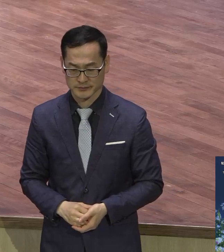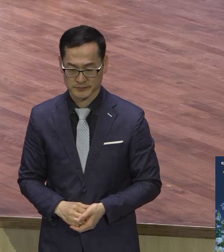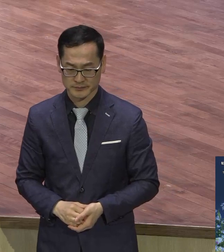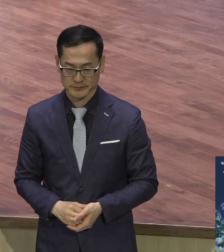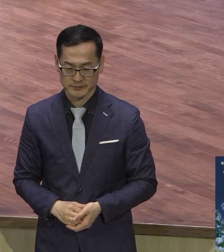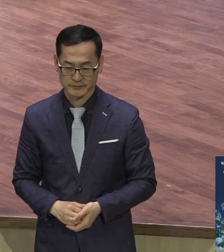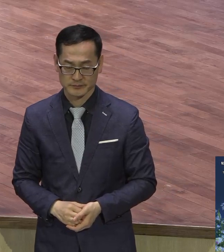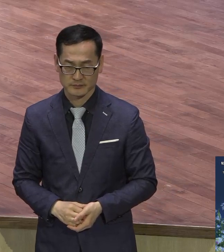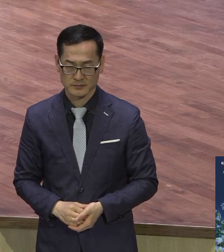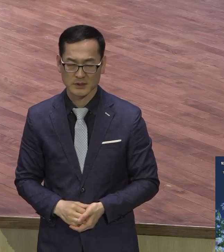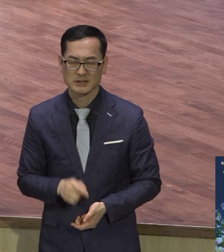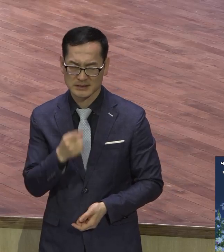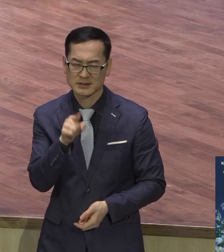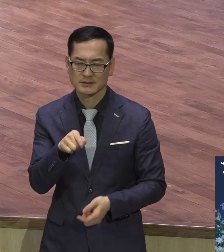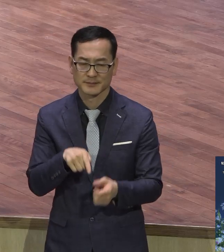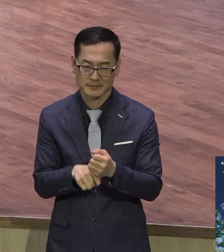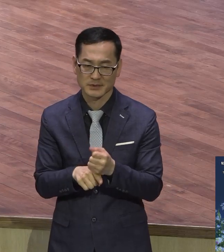그 말이.